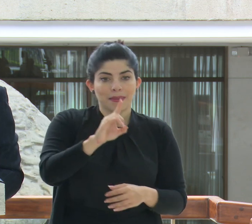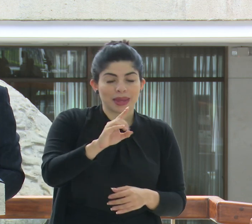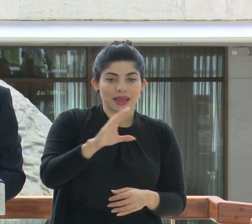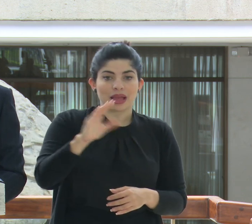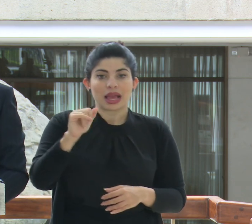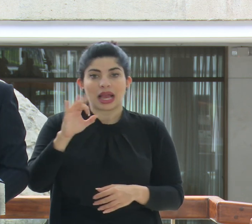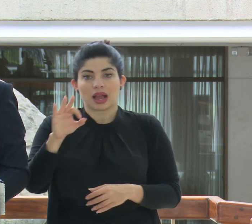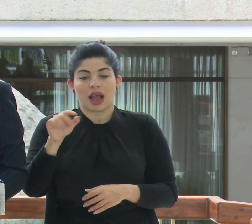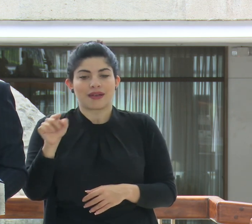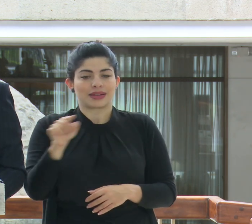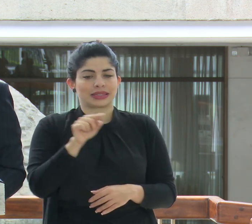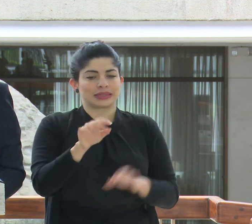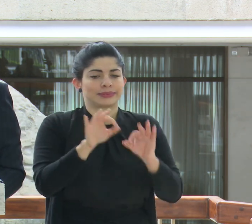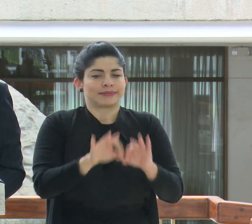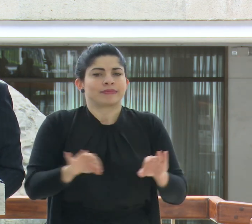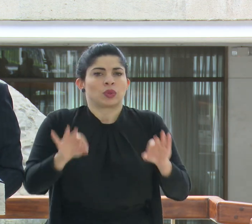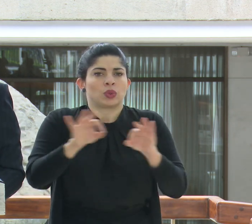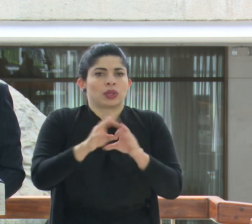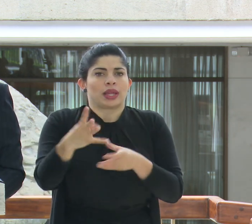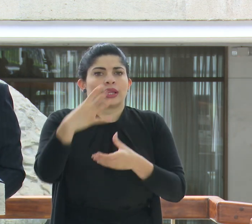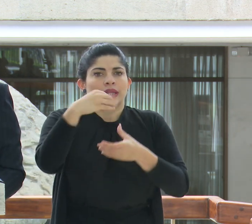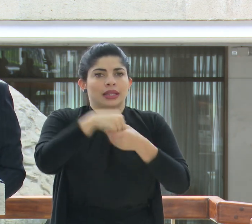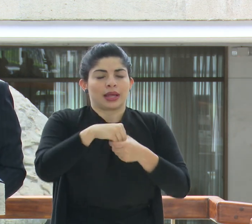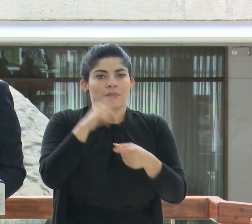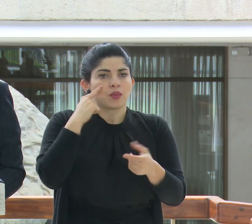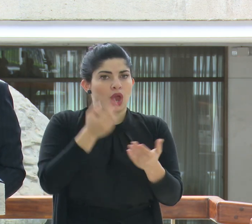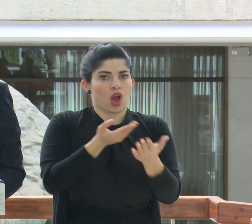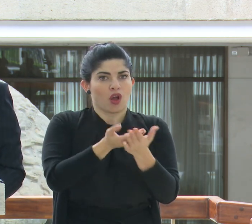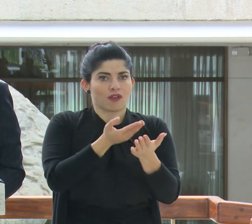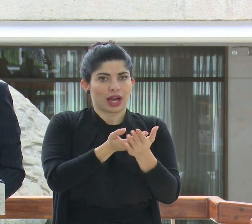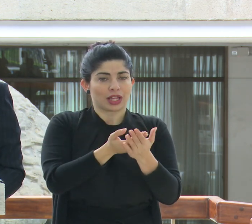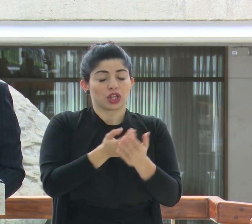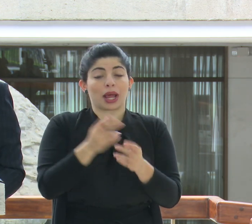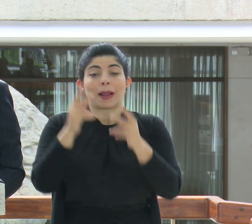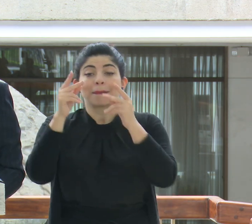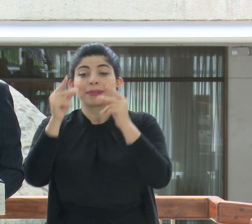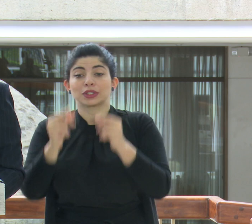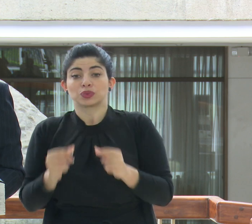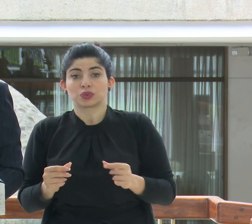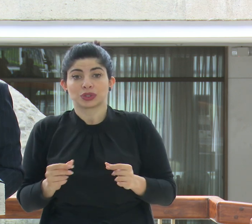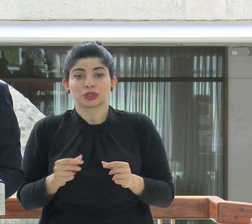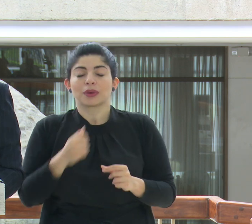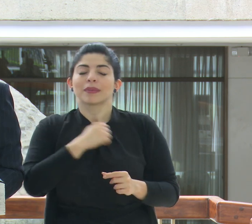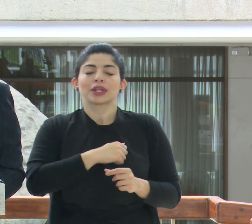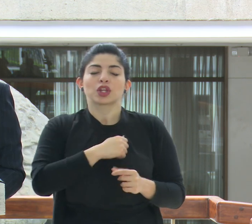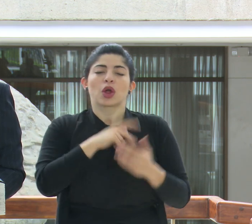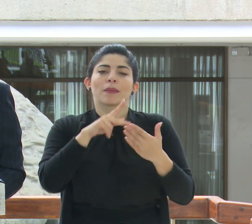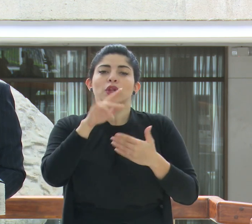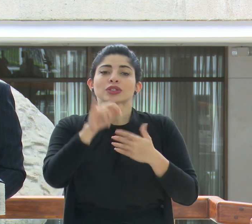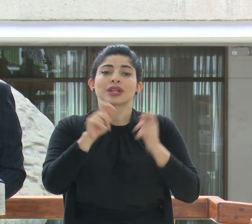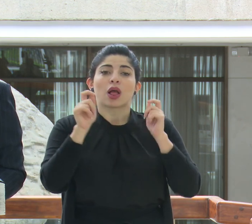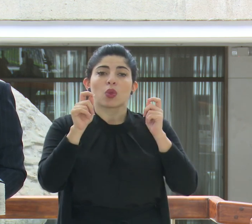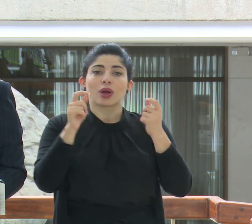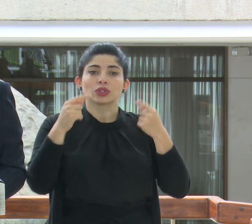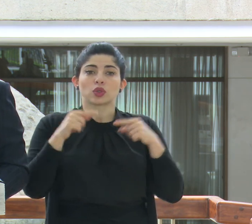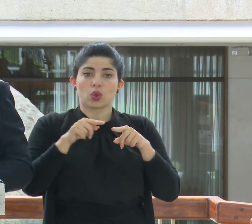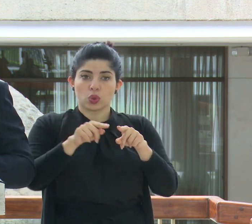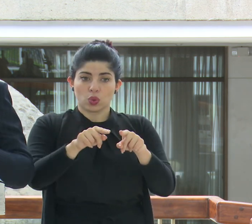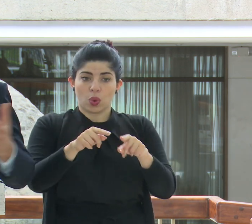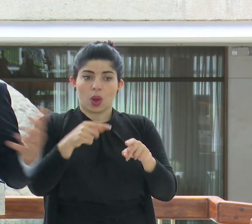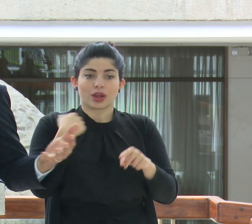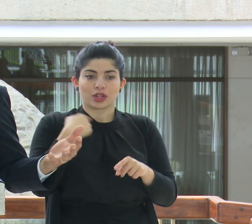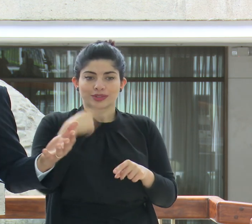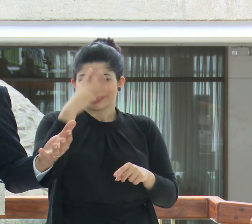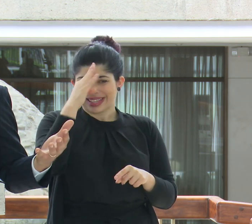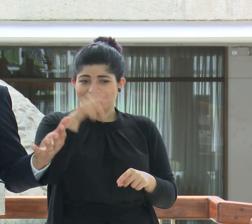son prioritarios en esa convocatoria. El presupuesto de el proyecto de educación dual, que creemos